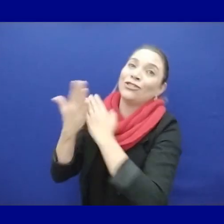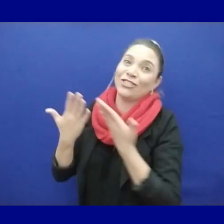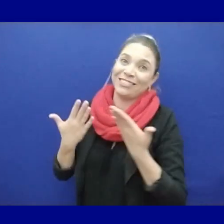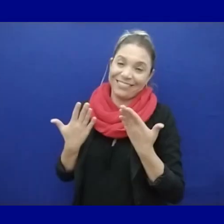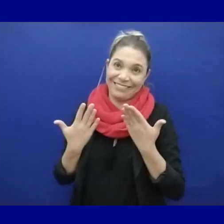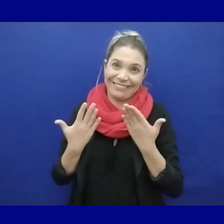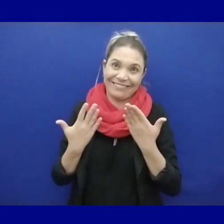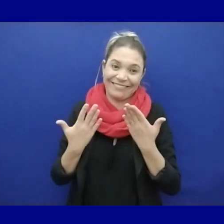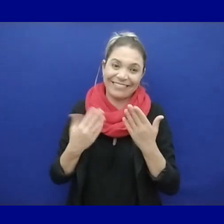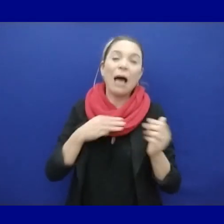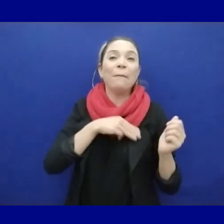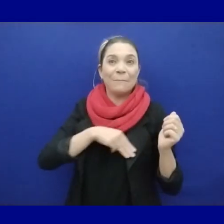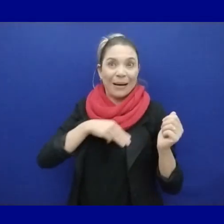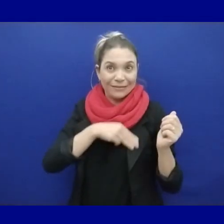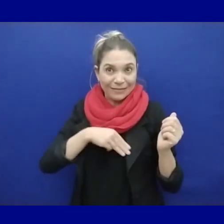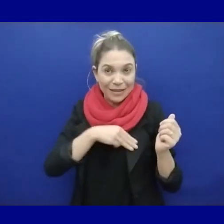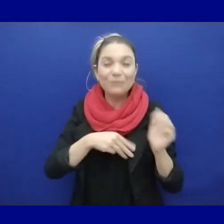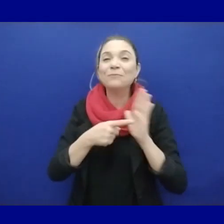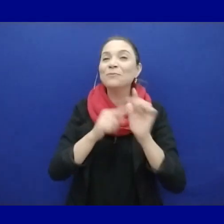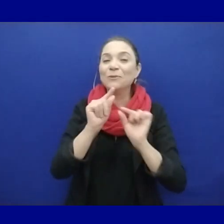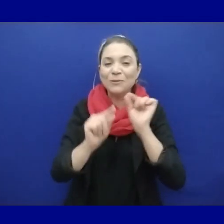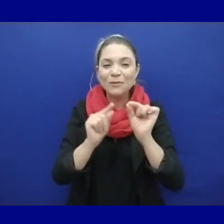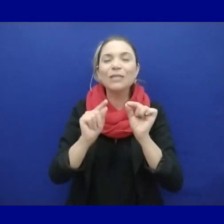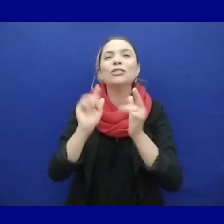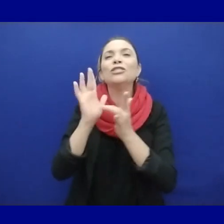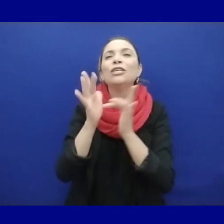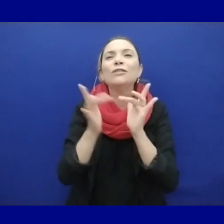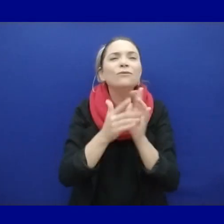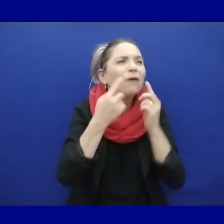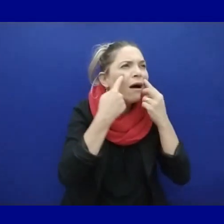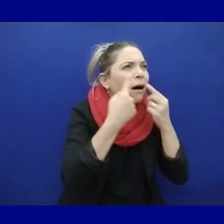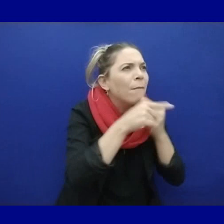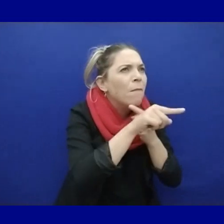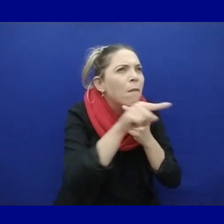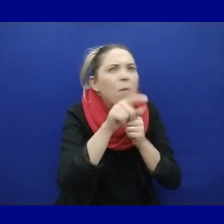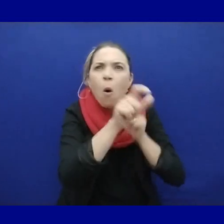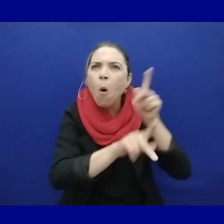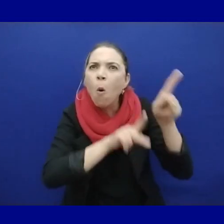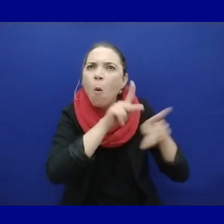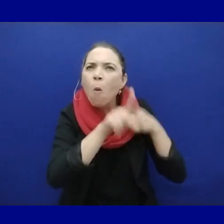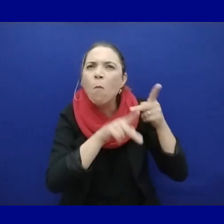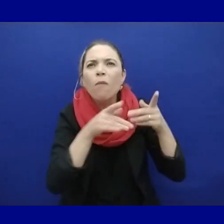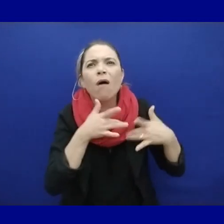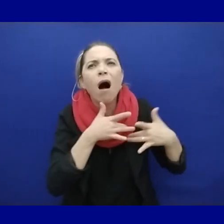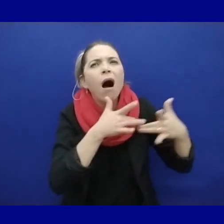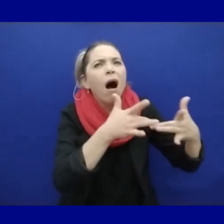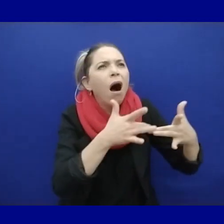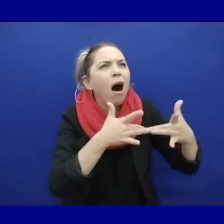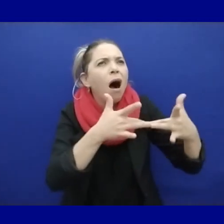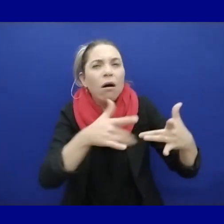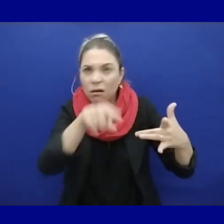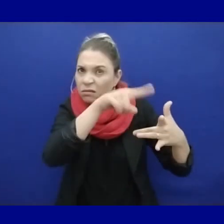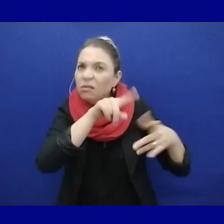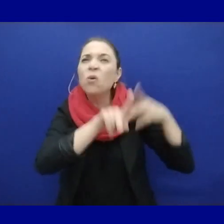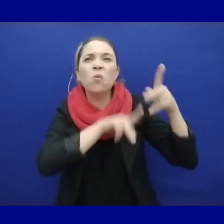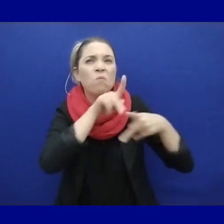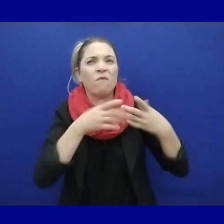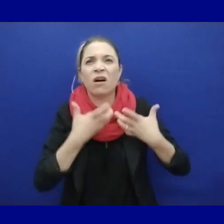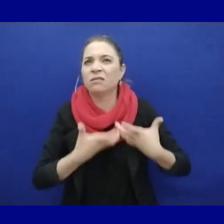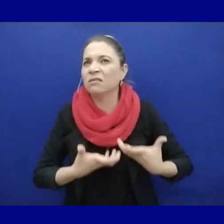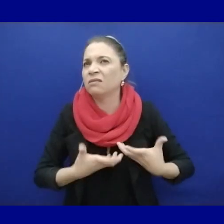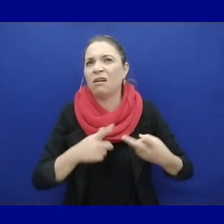nos diz que quando Jesus via as multidões, tinha compaixão delas, porque essas multidões estavam aflitas